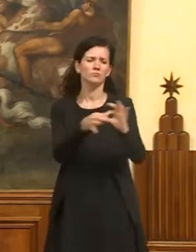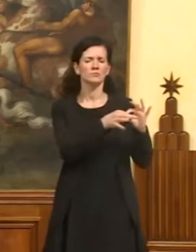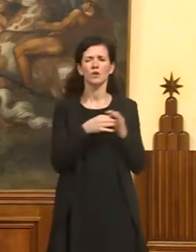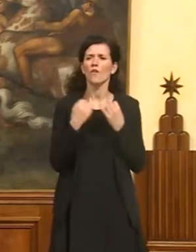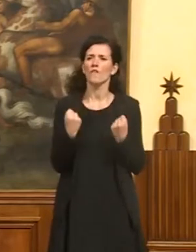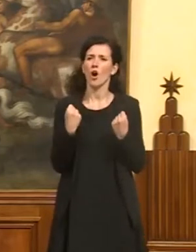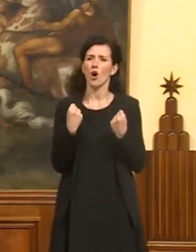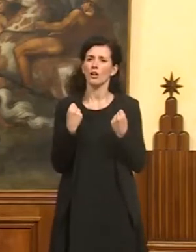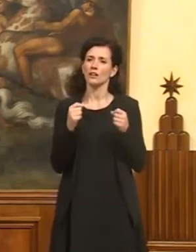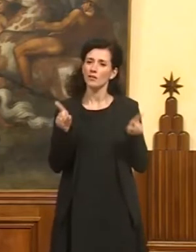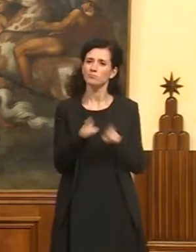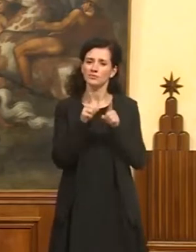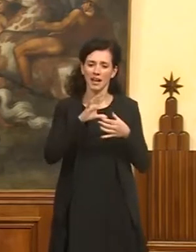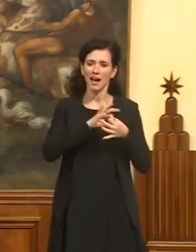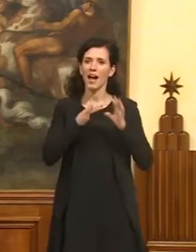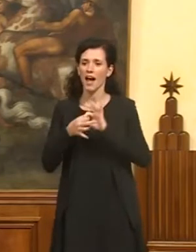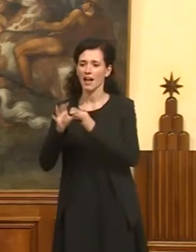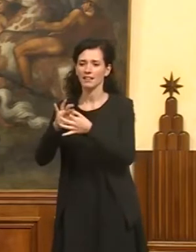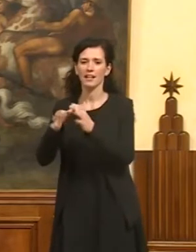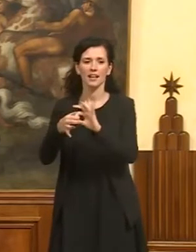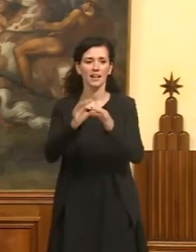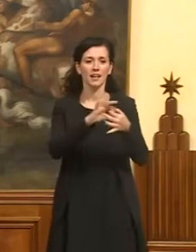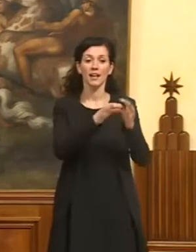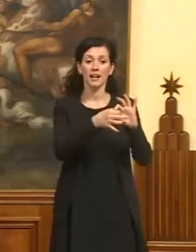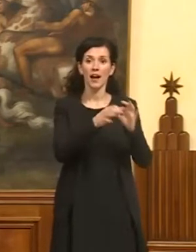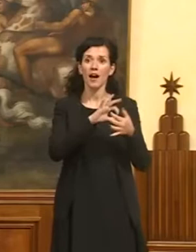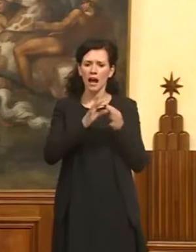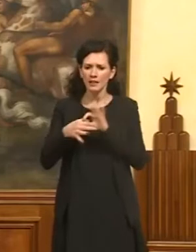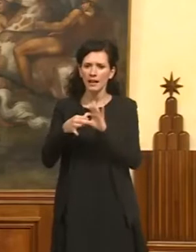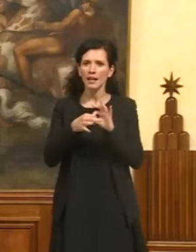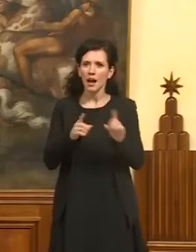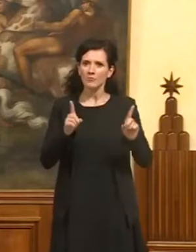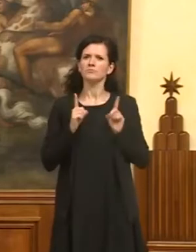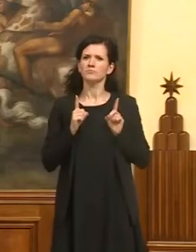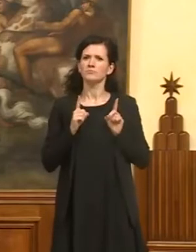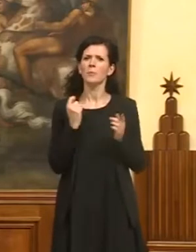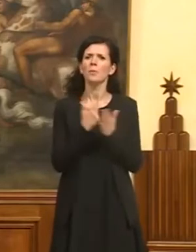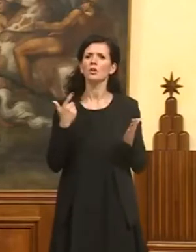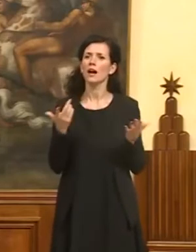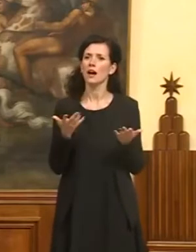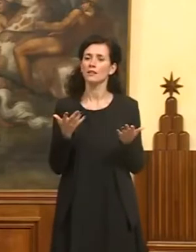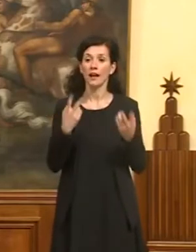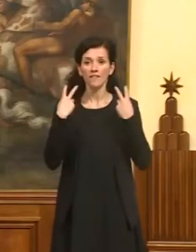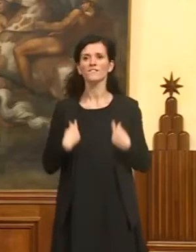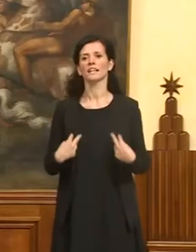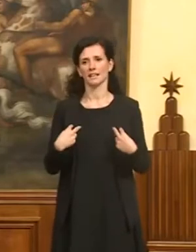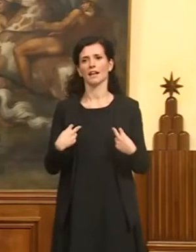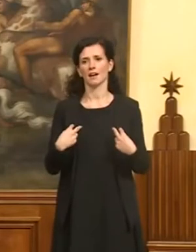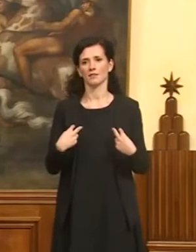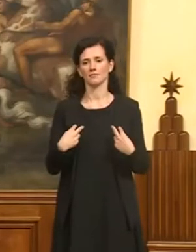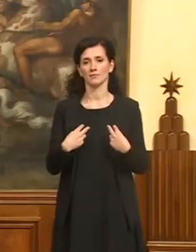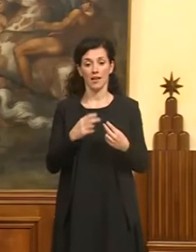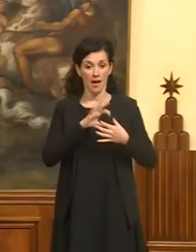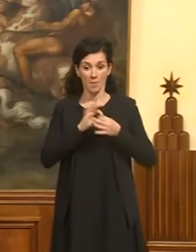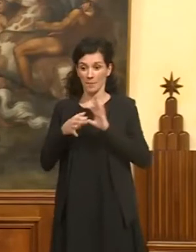una catena a protezione del bene più importante, la vita. Se dovesse cedere